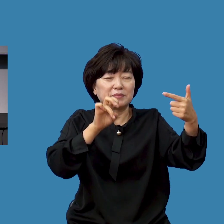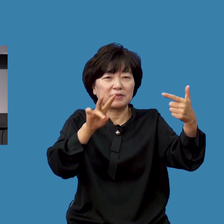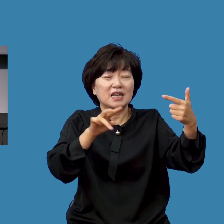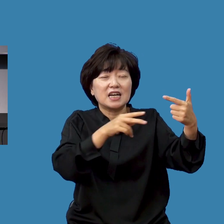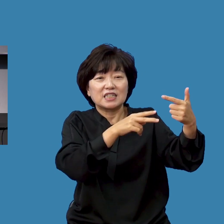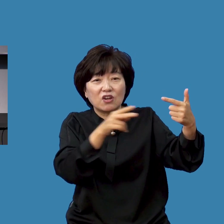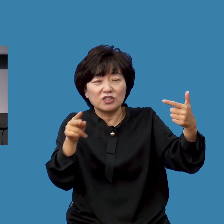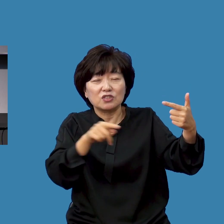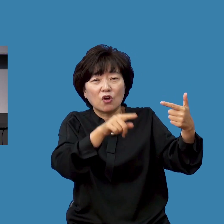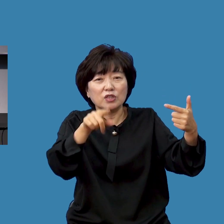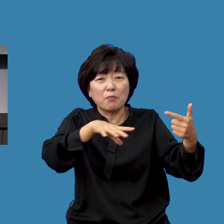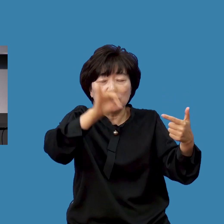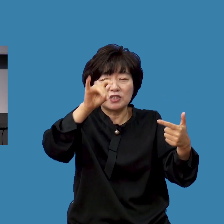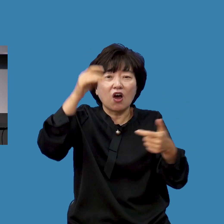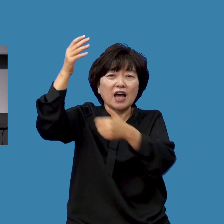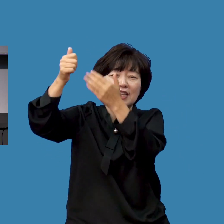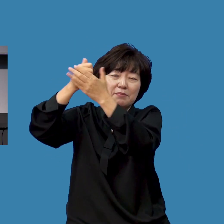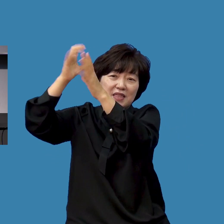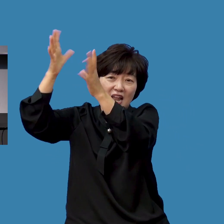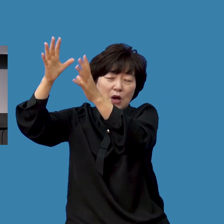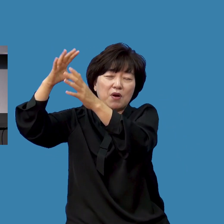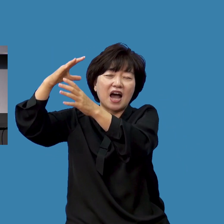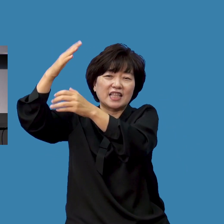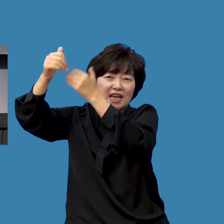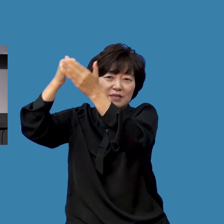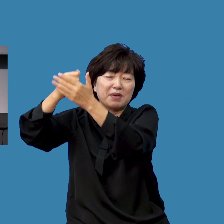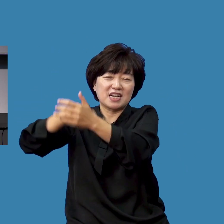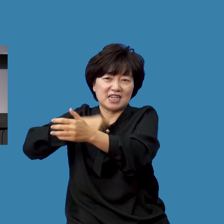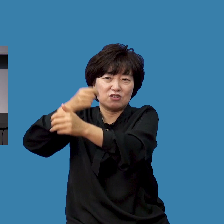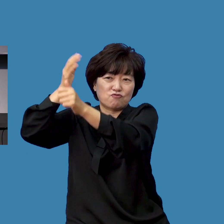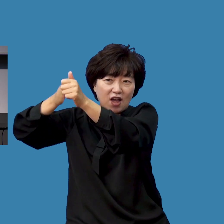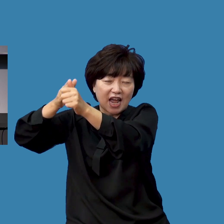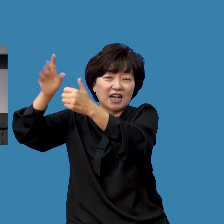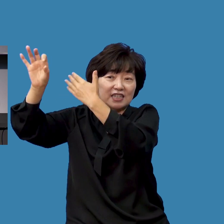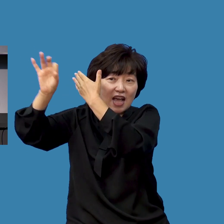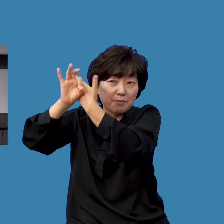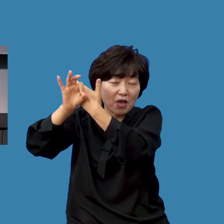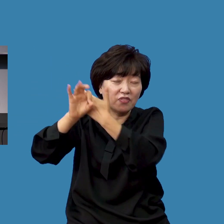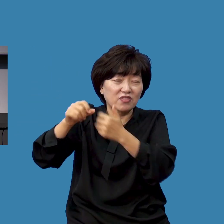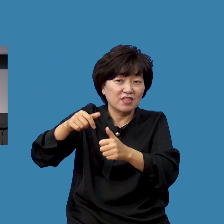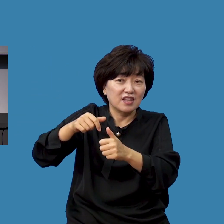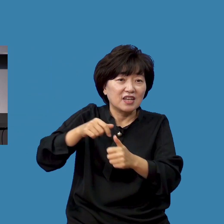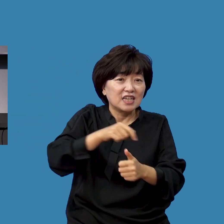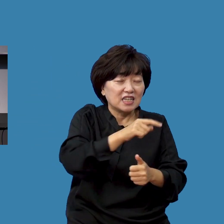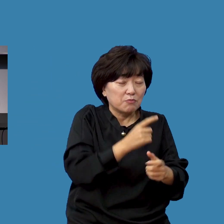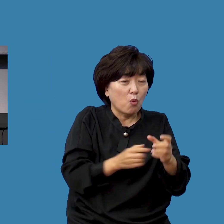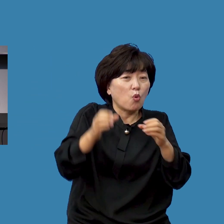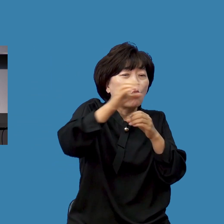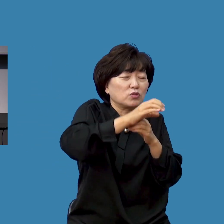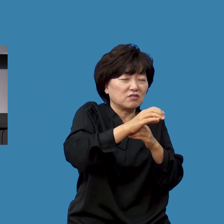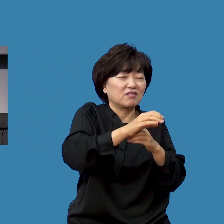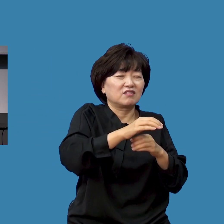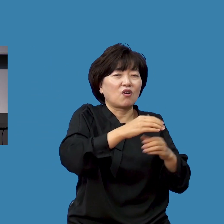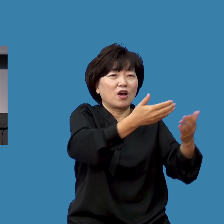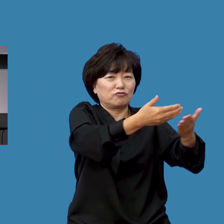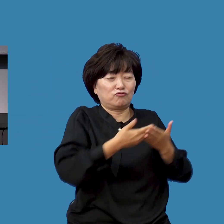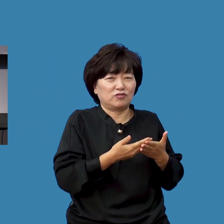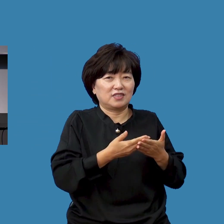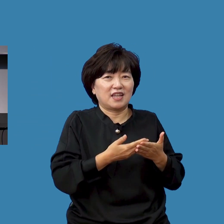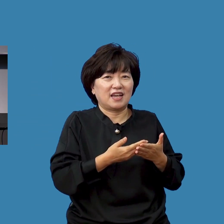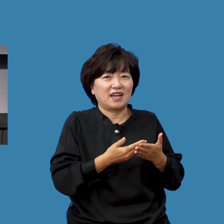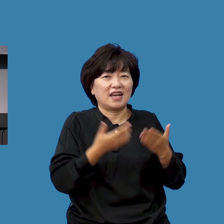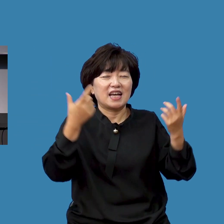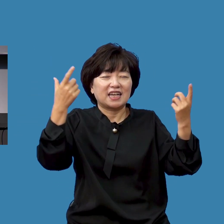말씀이에요. 시작. 그런즉 너희는 먼저 그의 나라와 그의 의를 구하라. 그리하면 이 모든 것을 너희에게 더하시리라. 이게 다